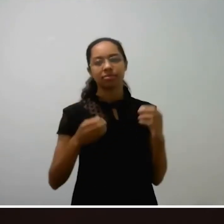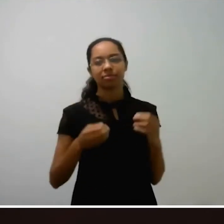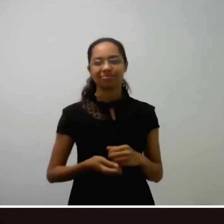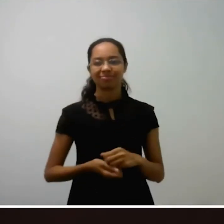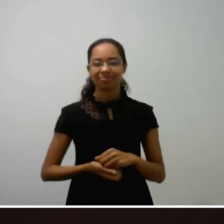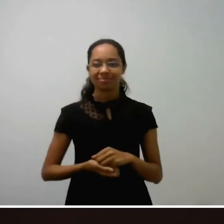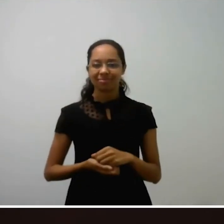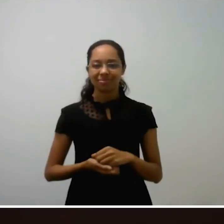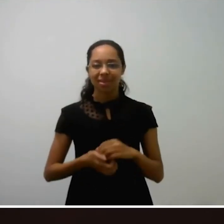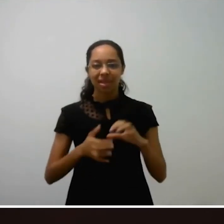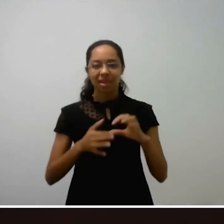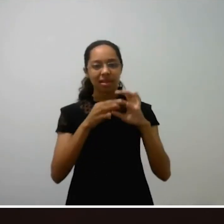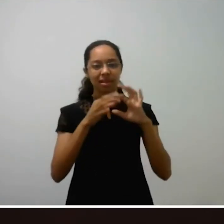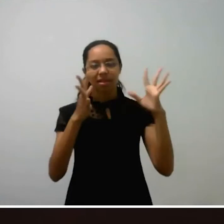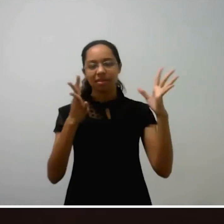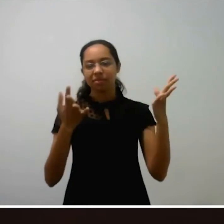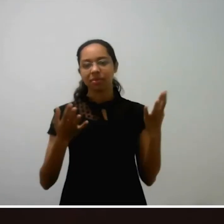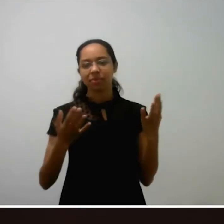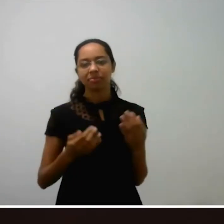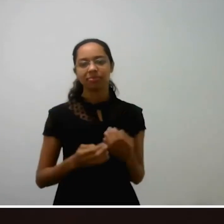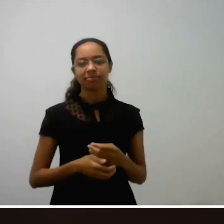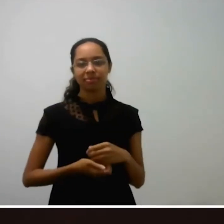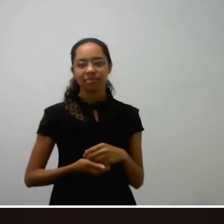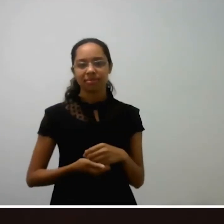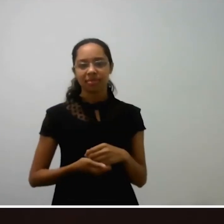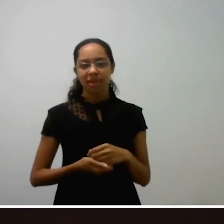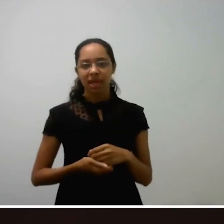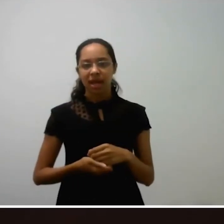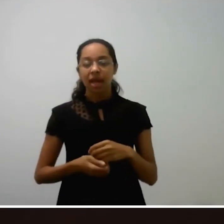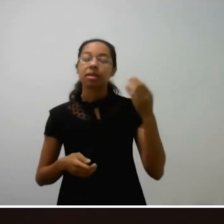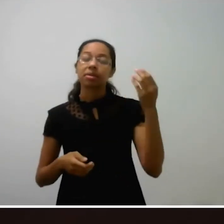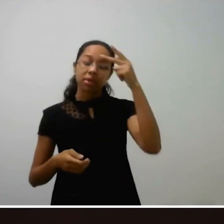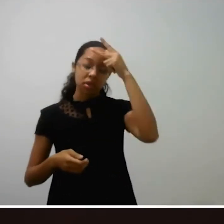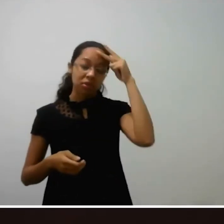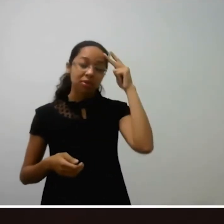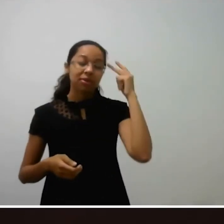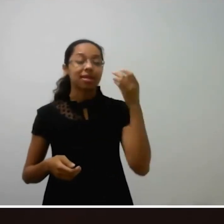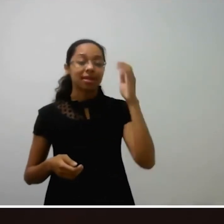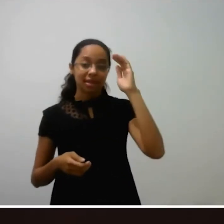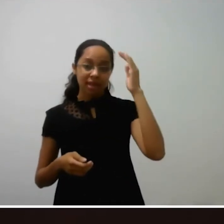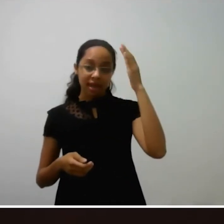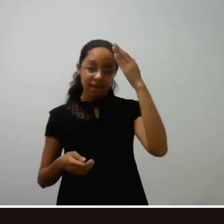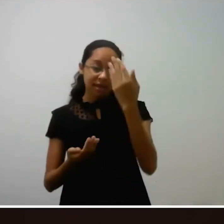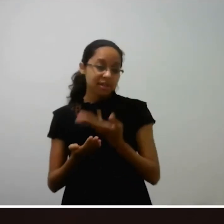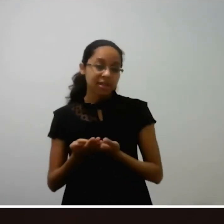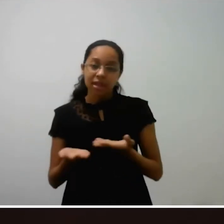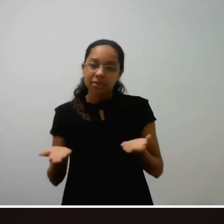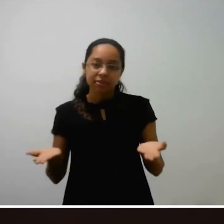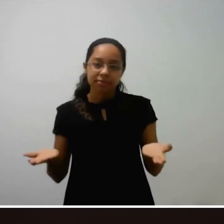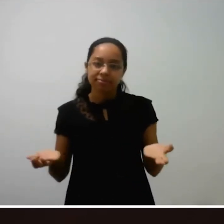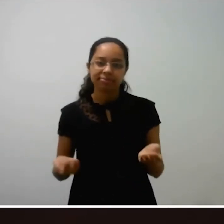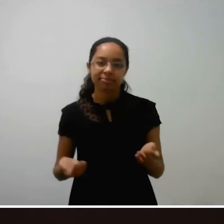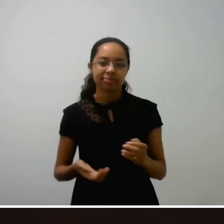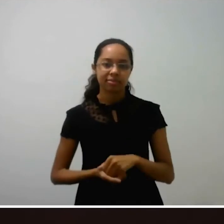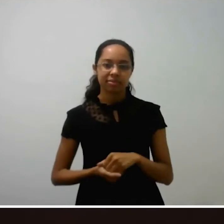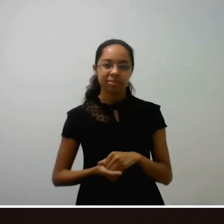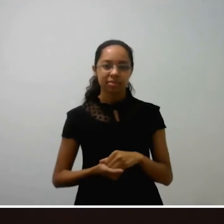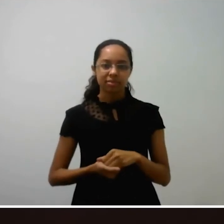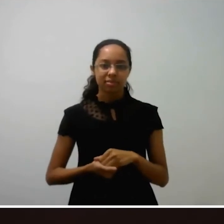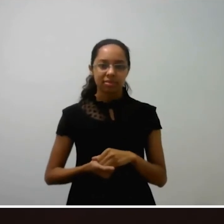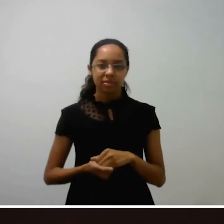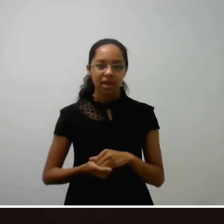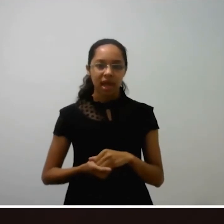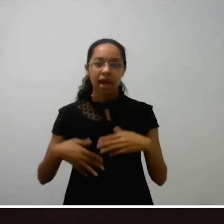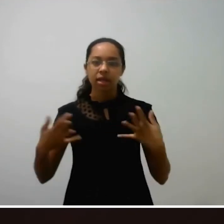vamos dizer assim, o que eles acreditavam nisso. Então, muitos se alistavam para fazer parte desse exército. Imagina só, a igreja